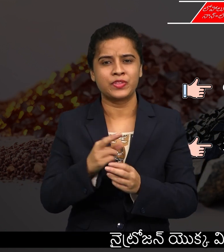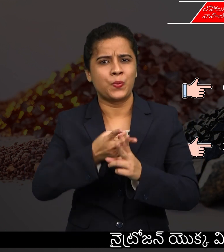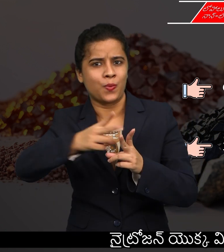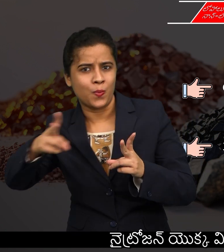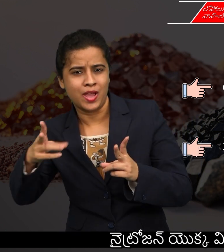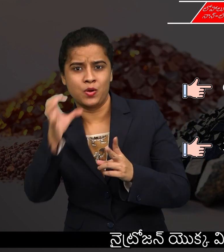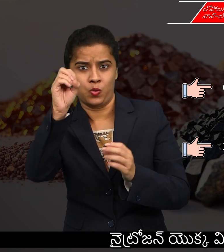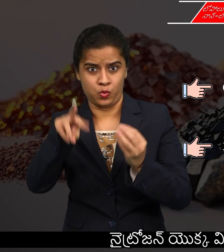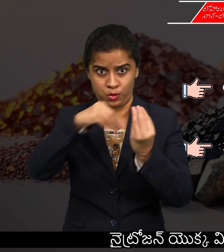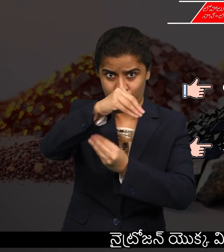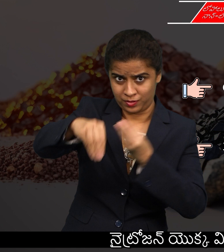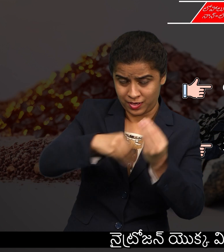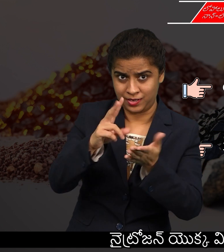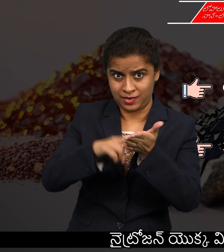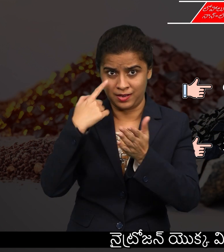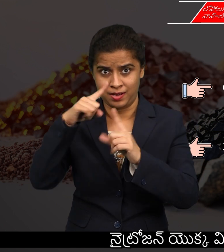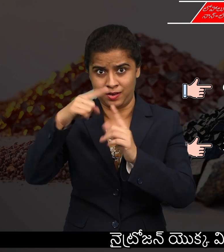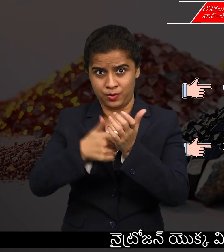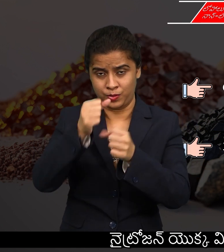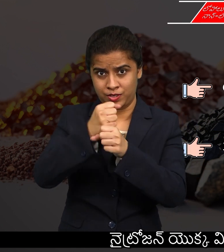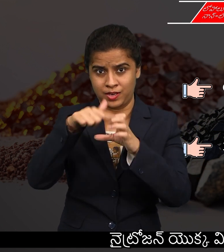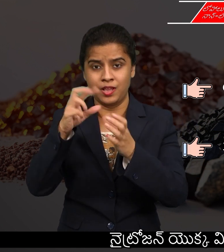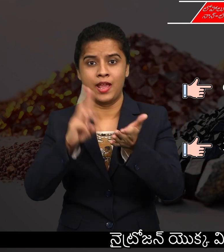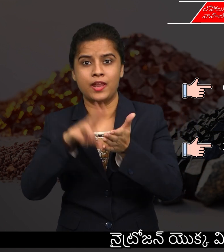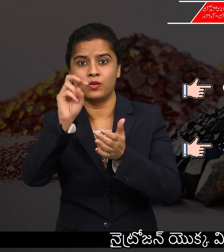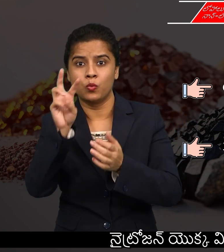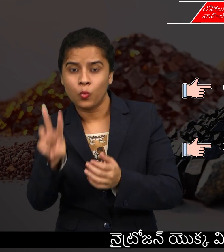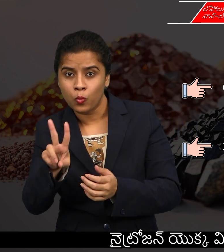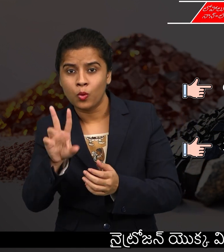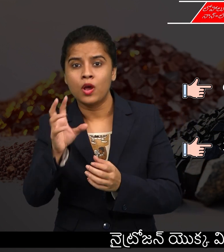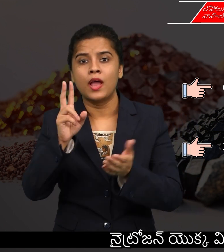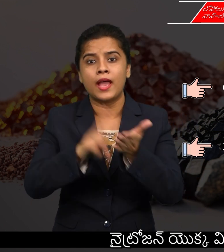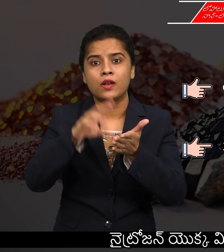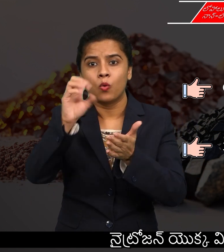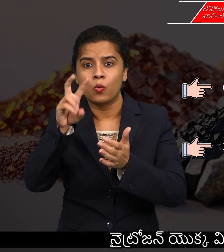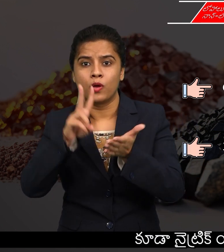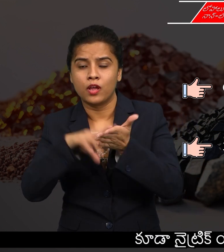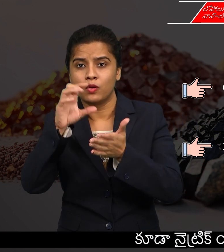నైట్రోజన్ యొక్క వివిధ ఆక్సైడ్లు N2O, NO, NO2 కూడా